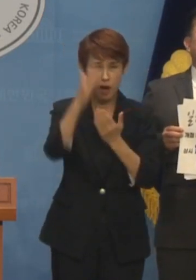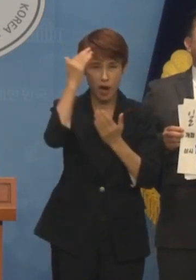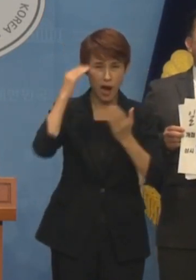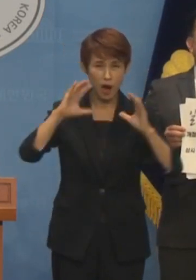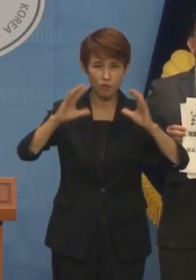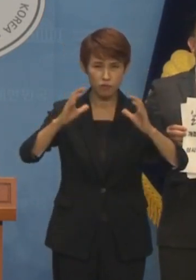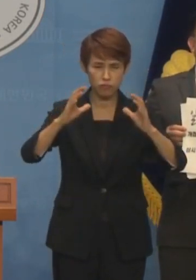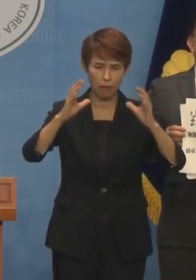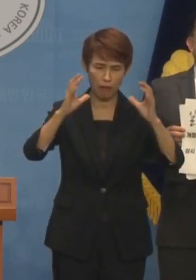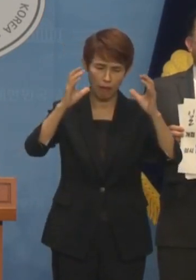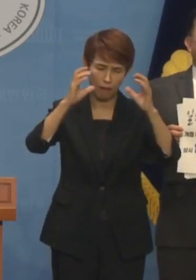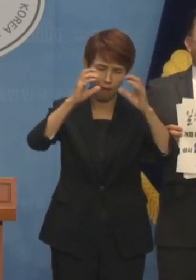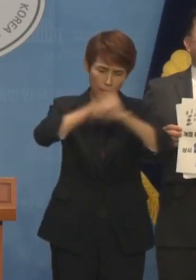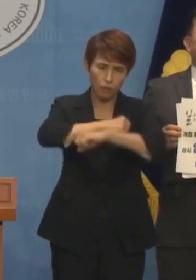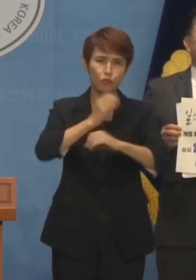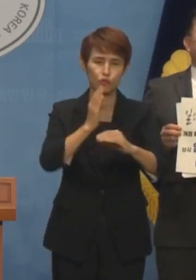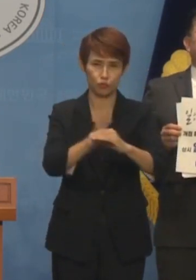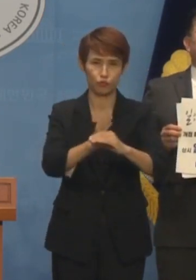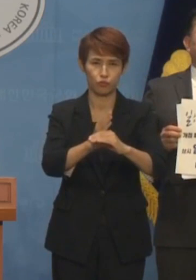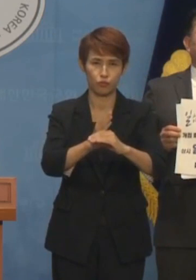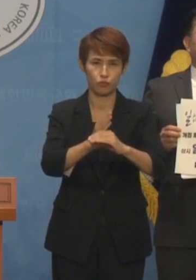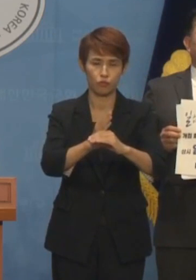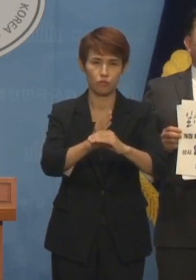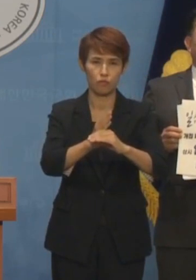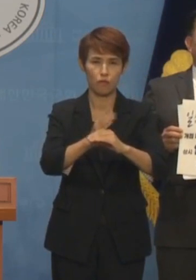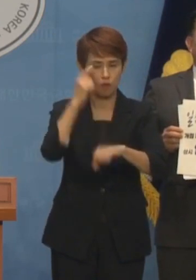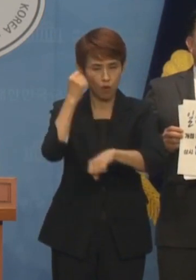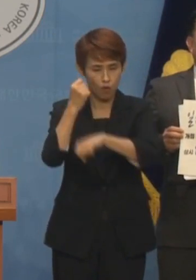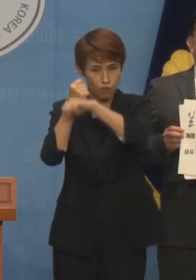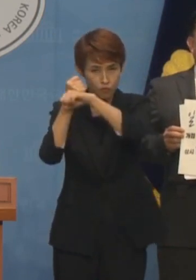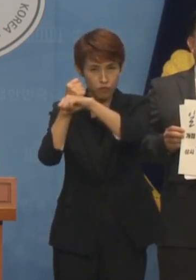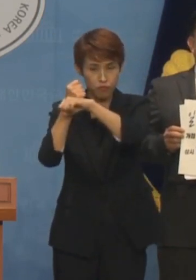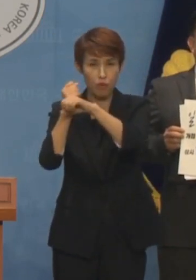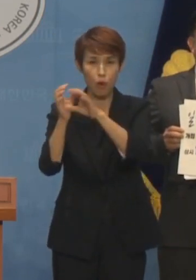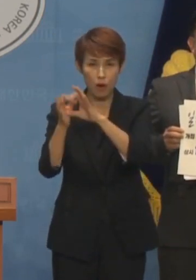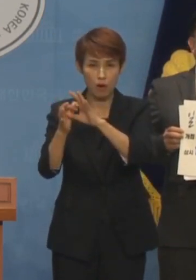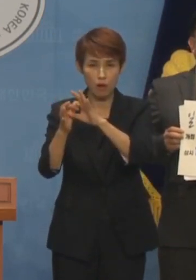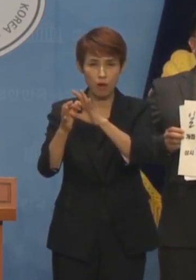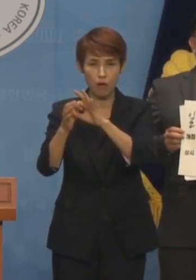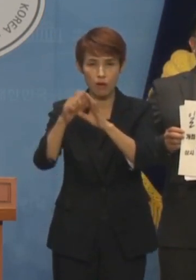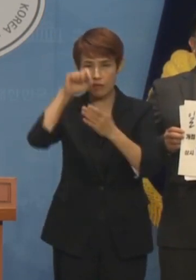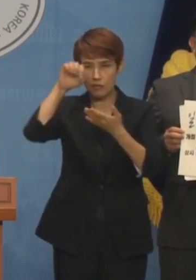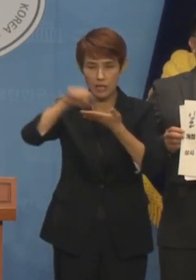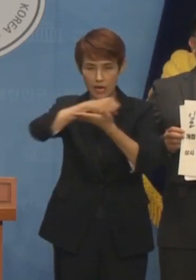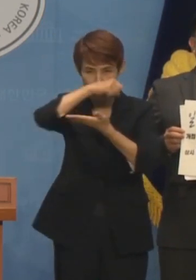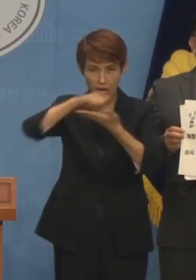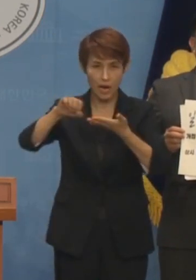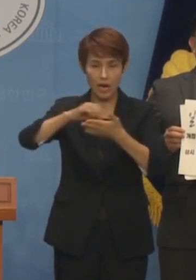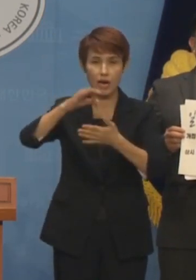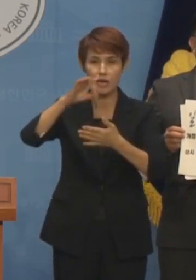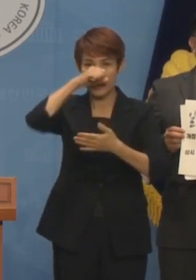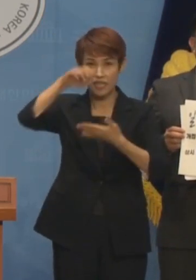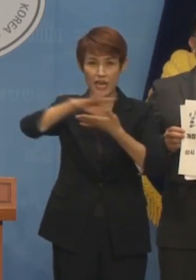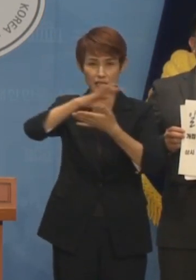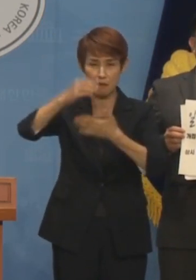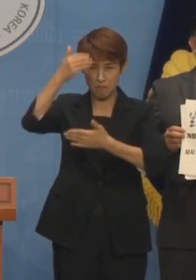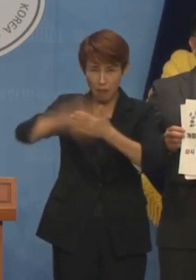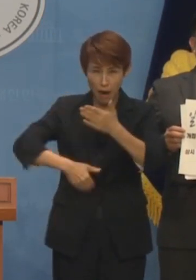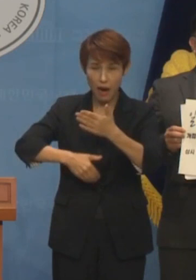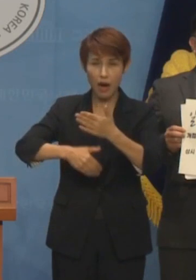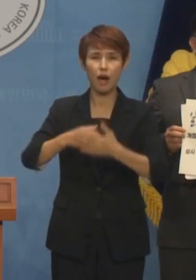망가지기 시작했습니다. 가만히 있는 R&D 연구개발을 건드려 과학기술계를 초토화시키고 우수한 IT 인재들이